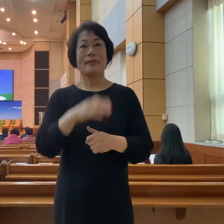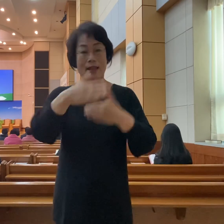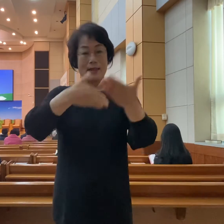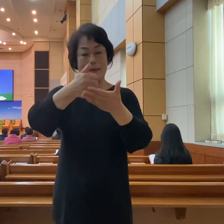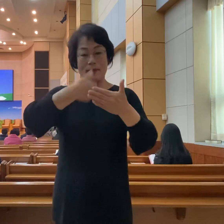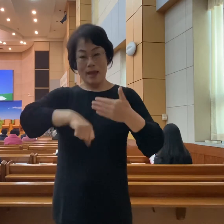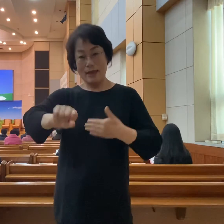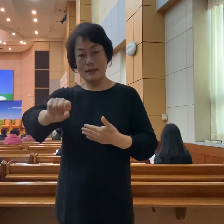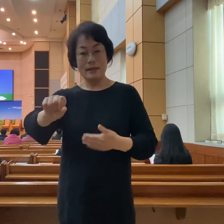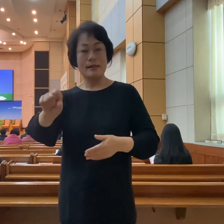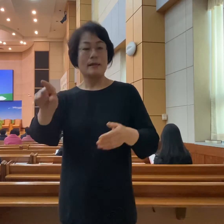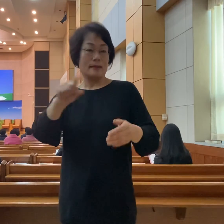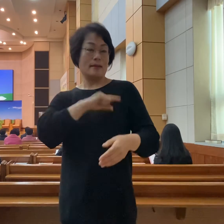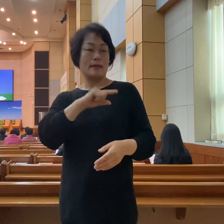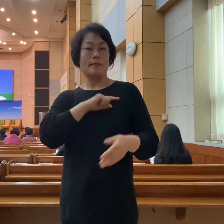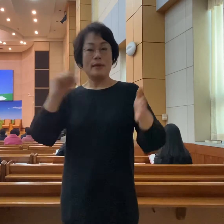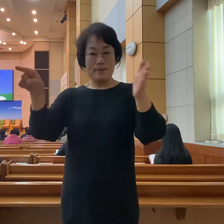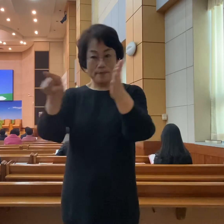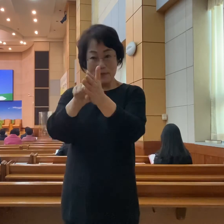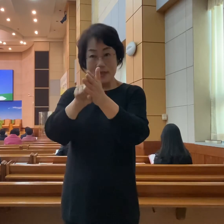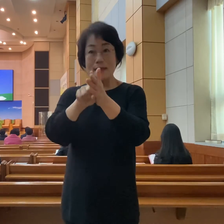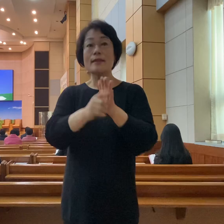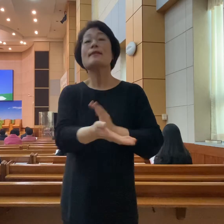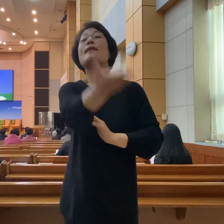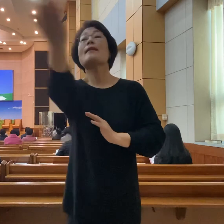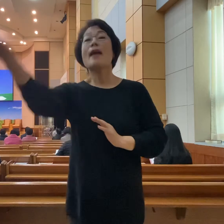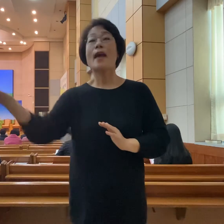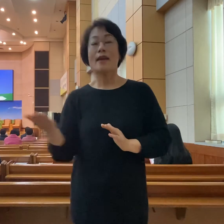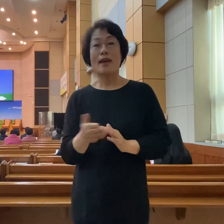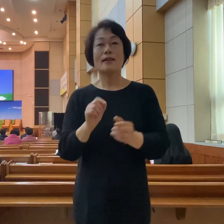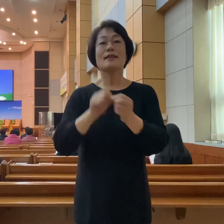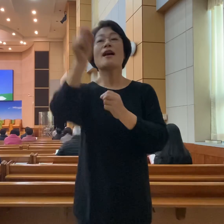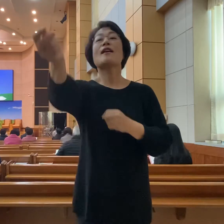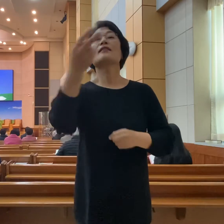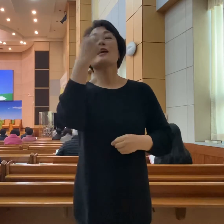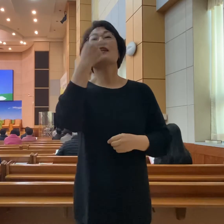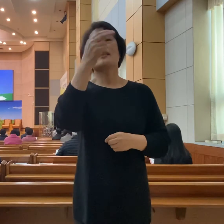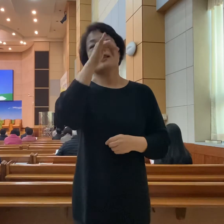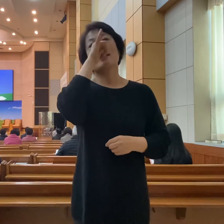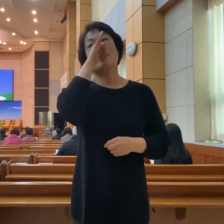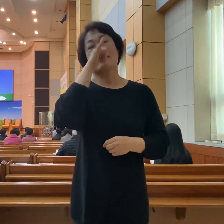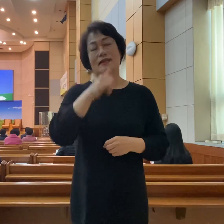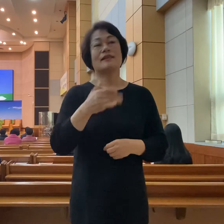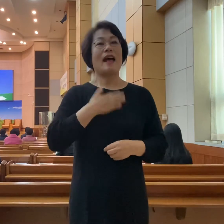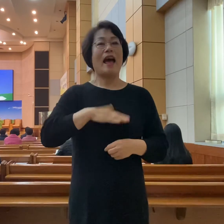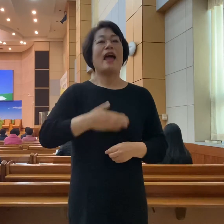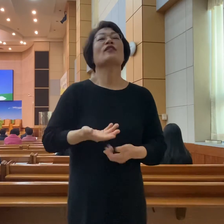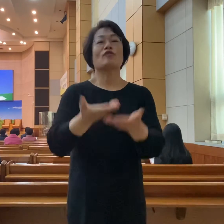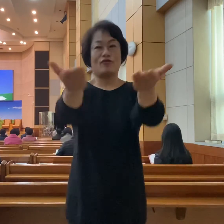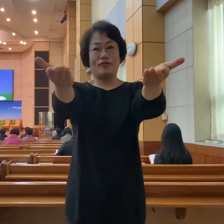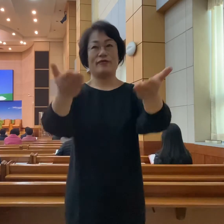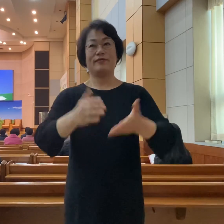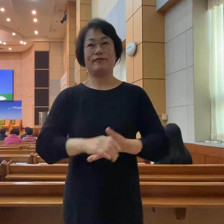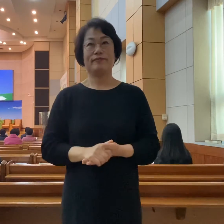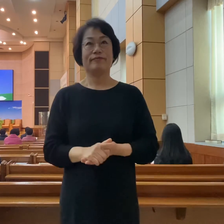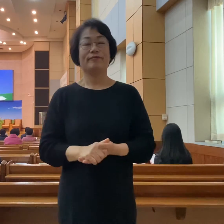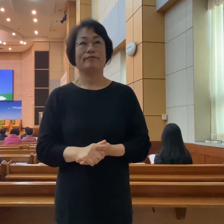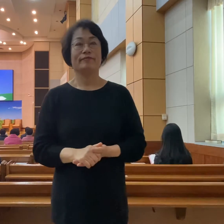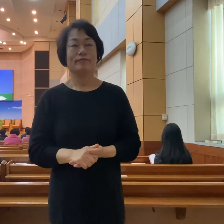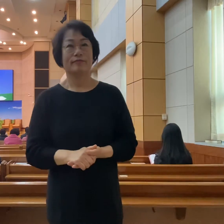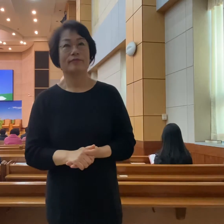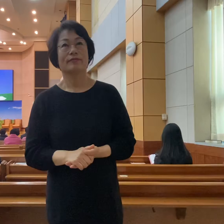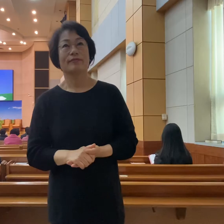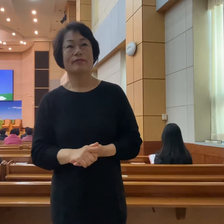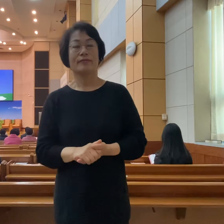하나님의 아들의 이름을 너희에게는 영생이 있음을 알기를 바라노라. 우리가 그를 향하여 가진 바 담대함이